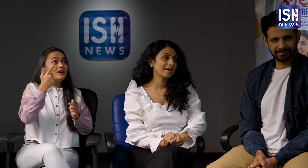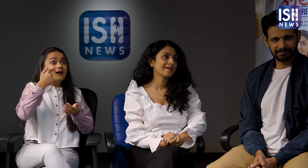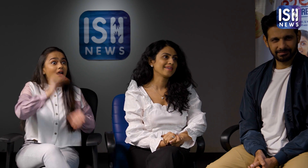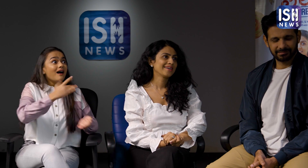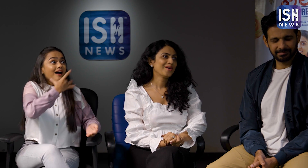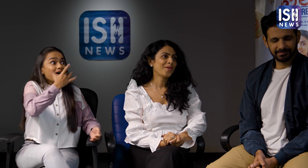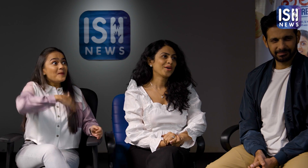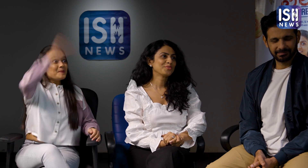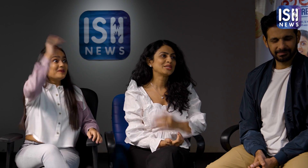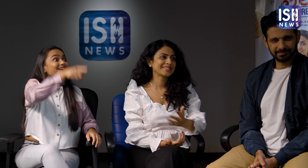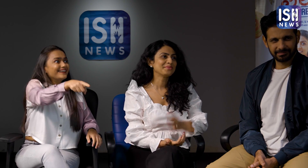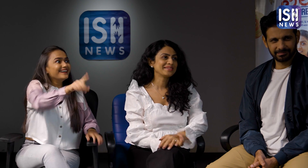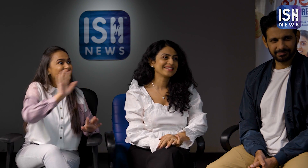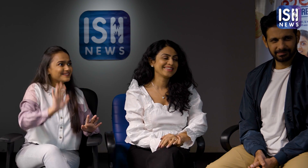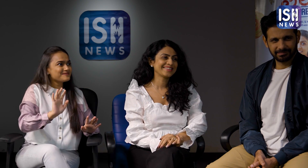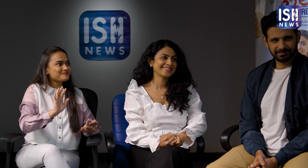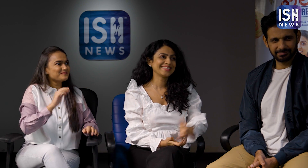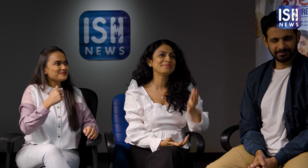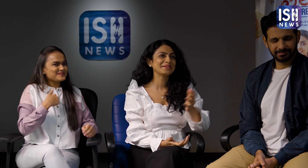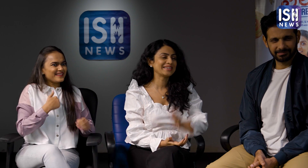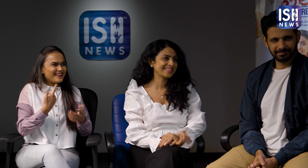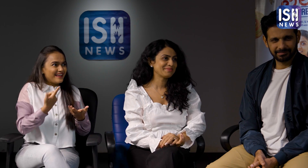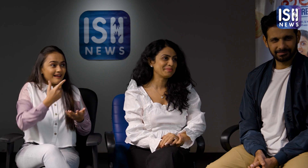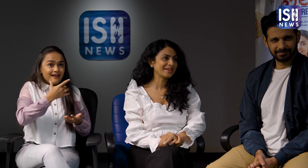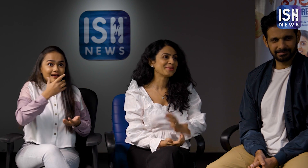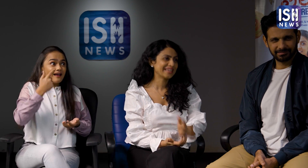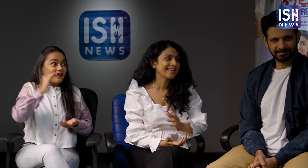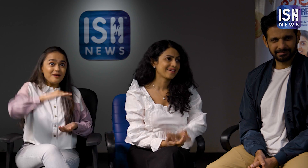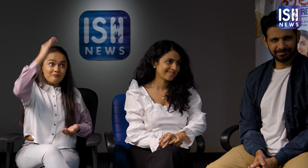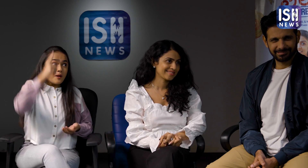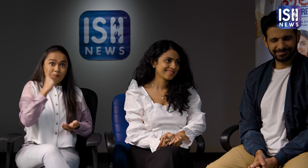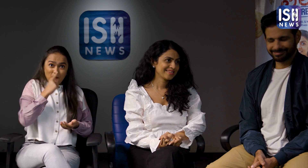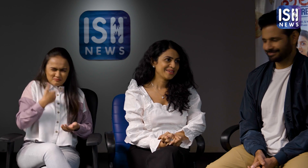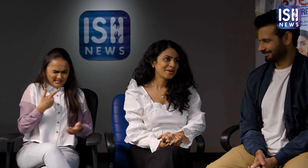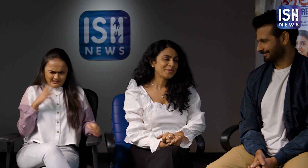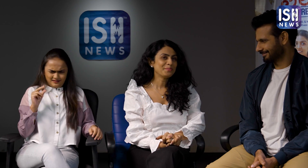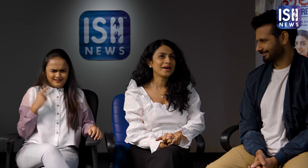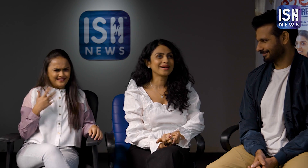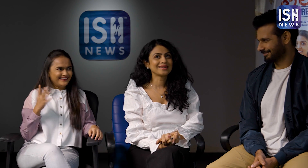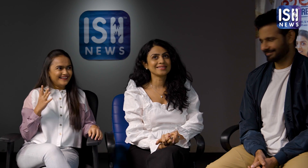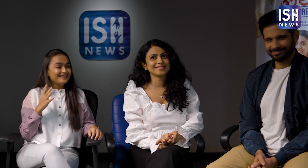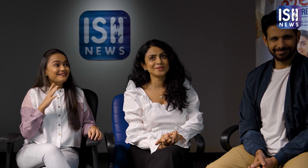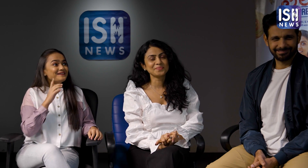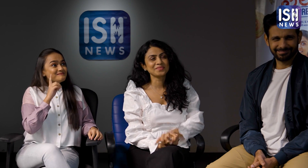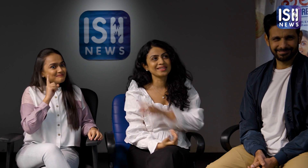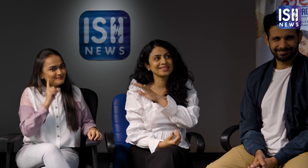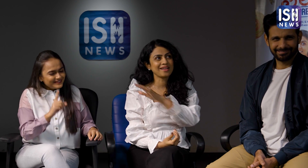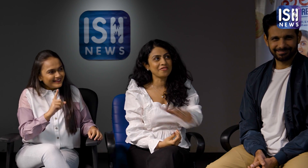बेटा काफ़ी बड़ा है और मुझे तब एक इतने बड़े बेटे की मम्मी का रोल नहीं करना था।